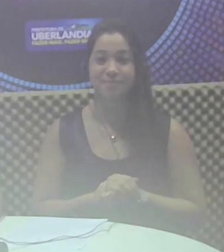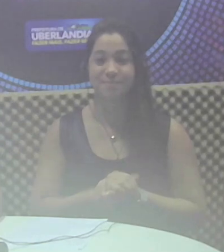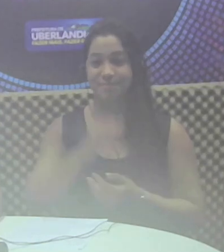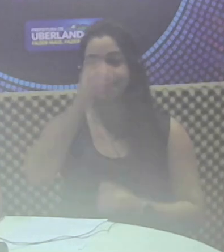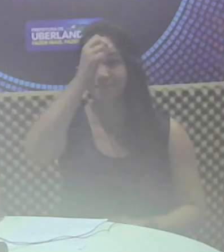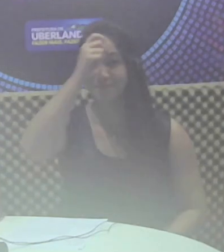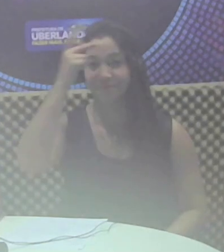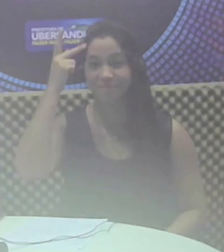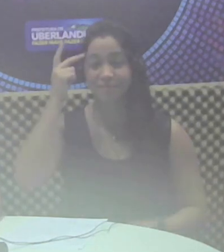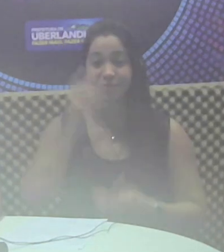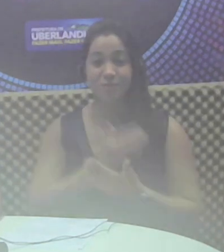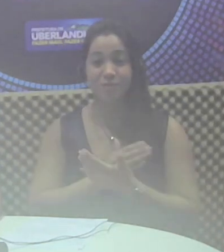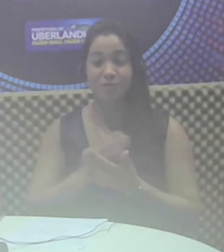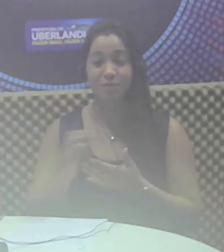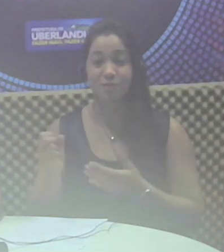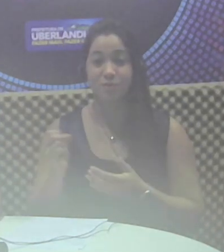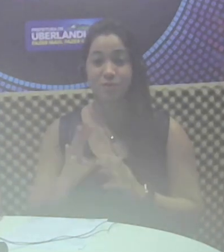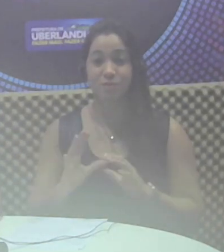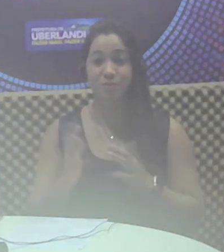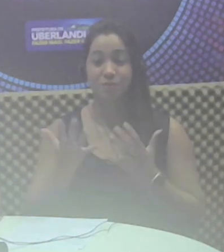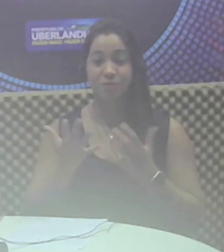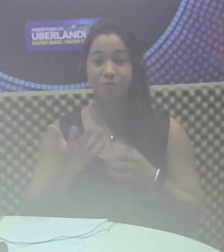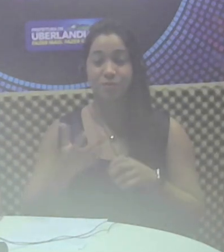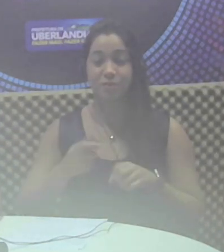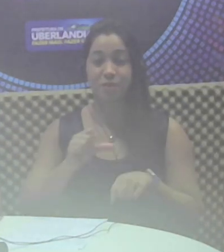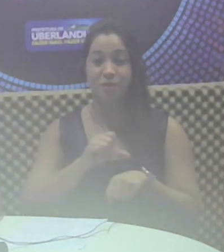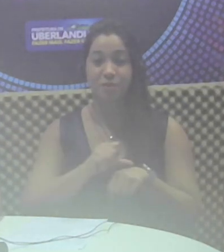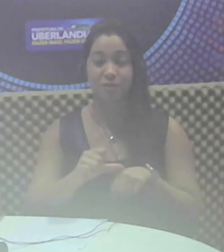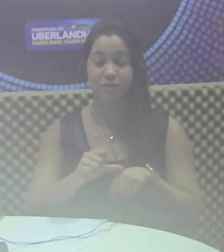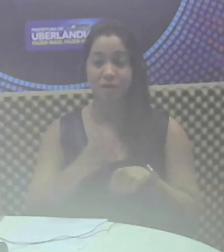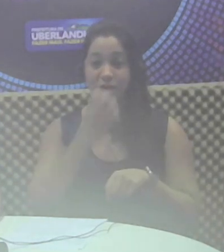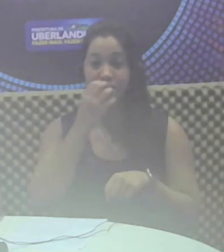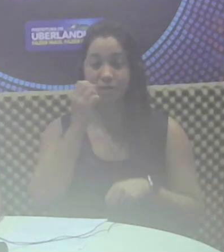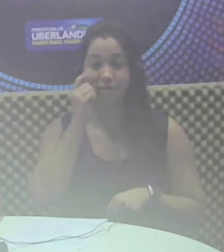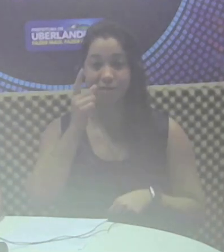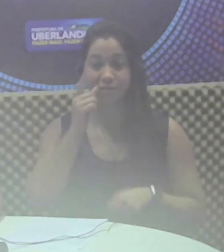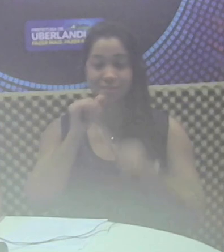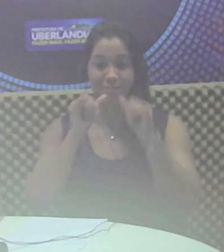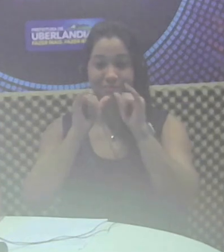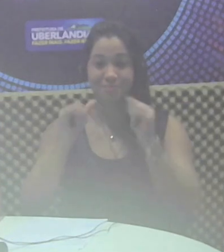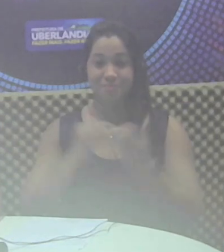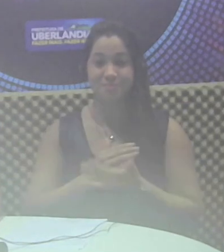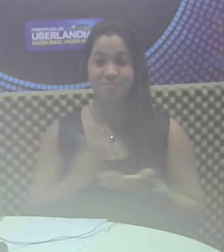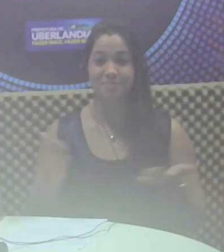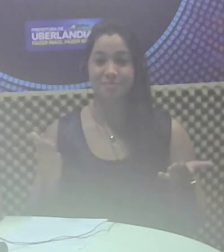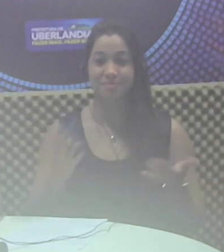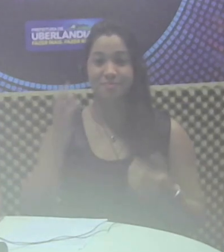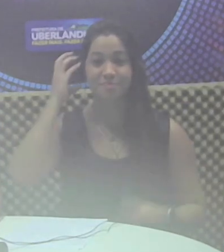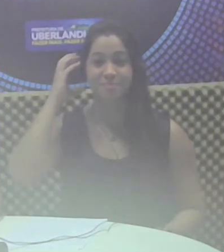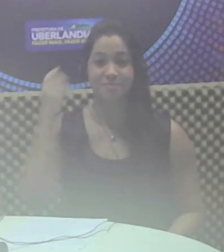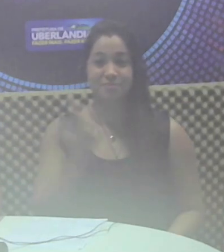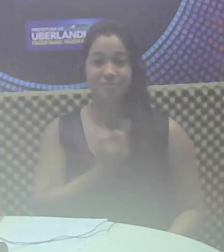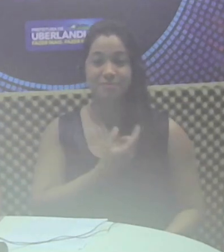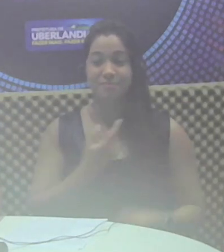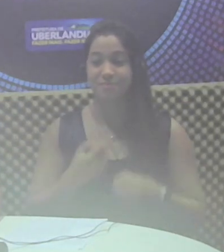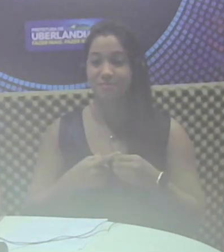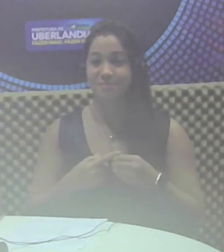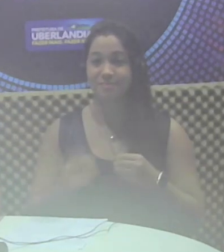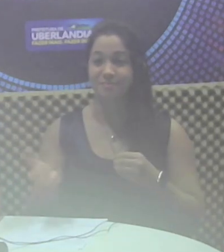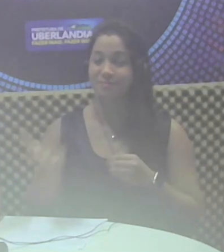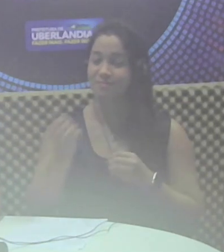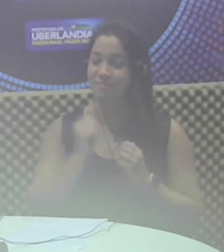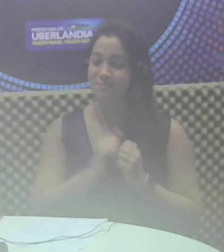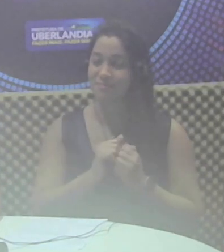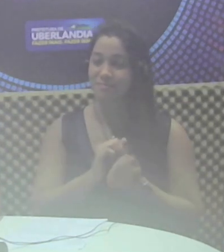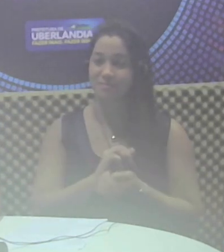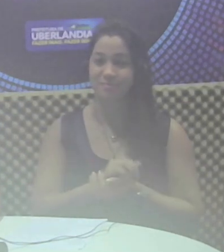Prefeitura inicia novo ciclo de castração de cães e gatos. Essas e outras notícias a partir de agora na Rádio Nossa Cidade.